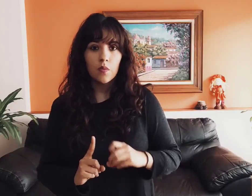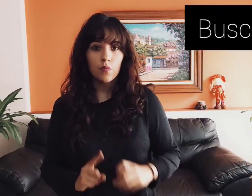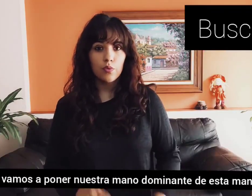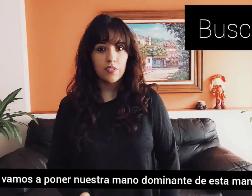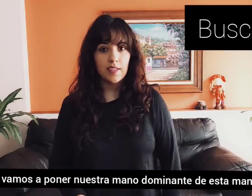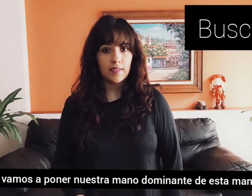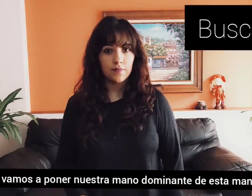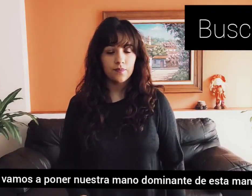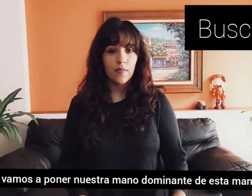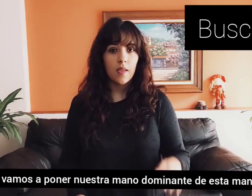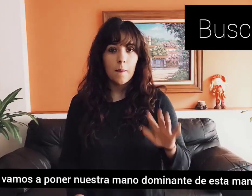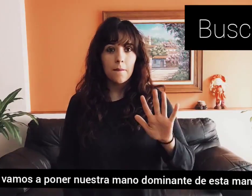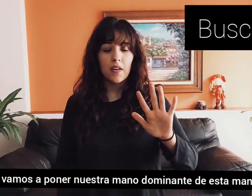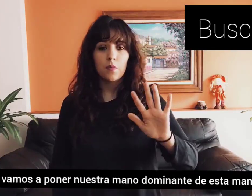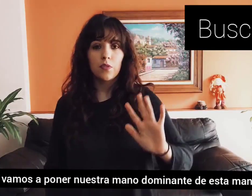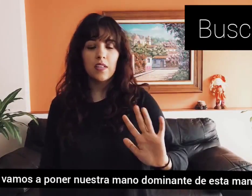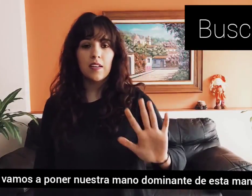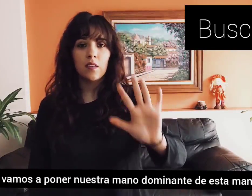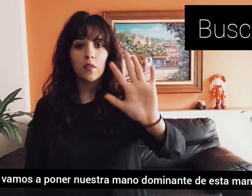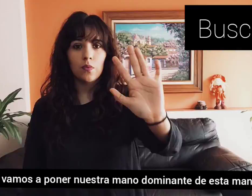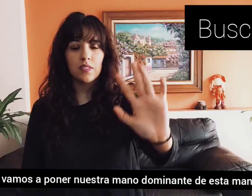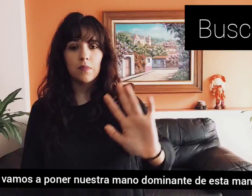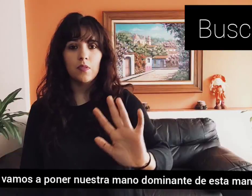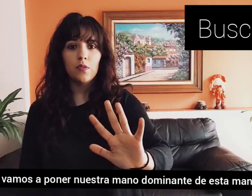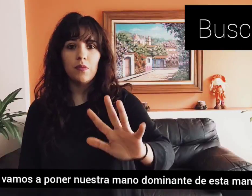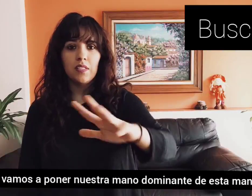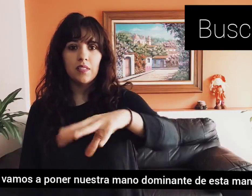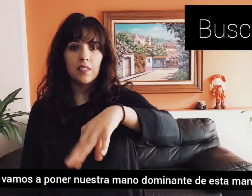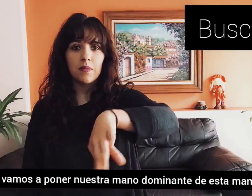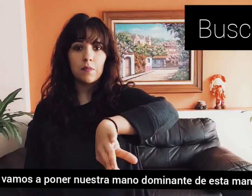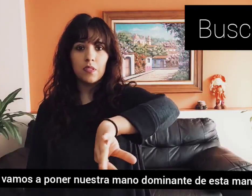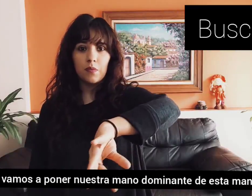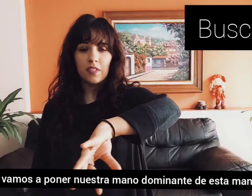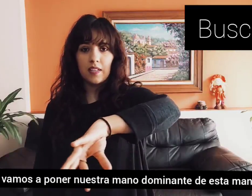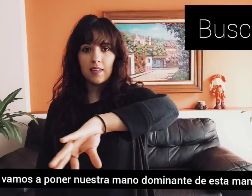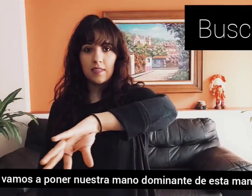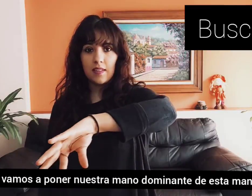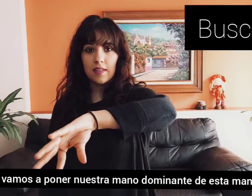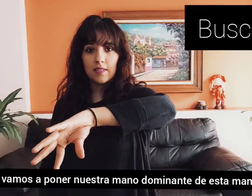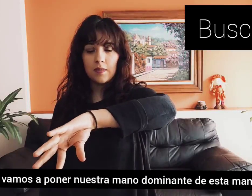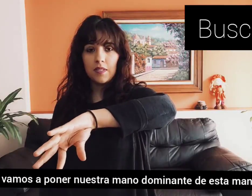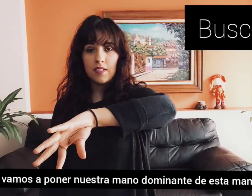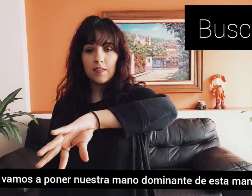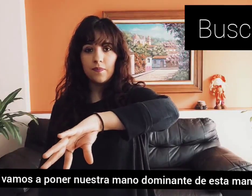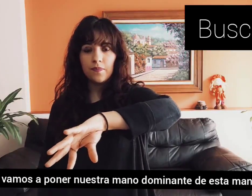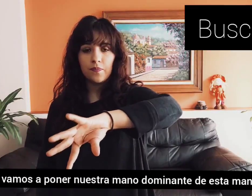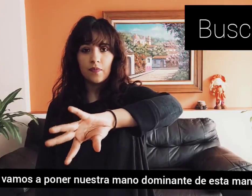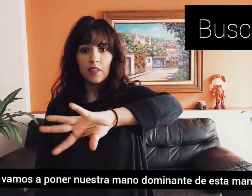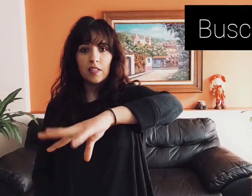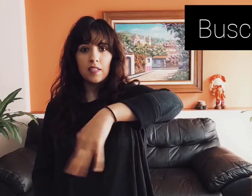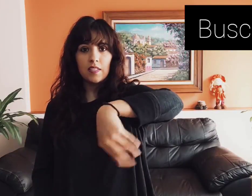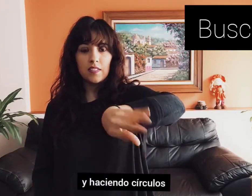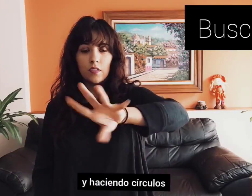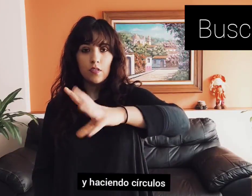Buscar. Para buscar, con nuestra mano dominante, le vamos a ponerla de esta manera, y haciendo